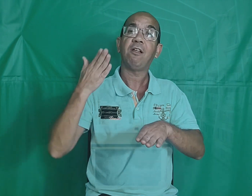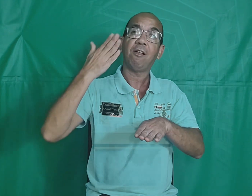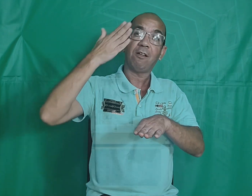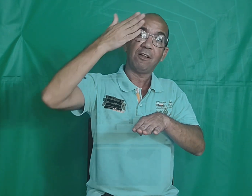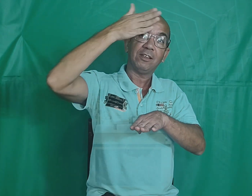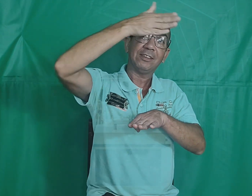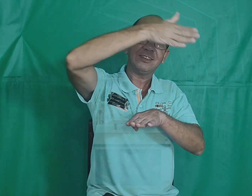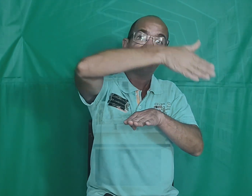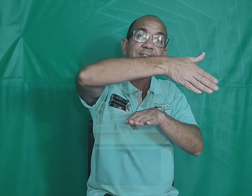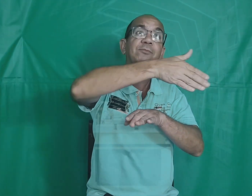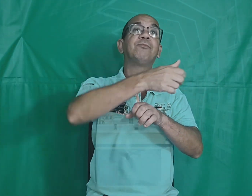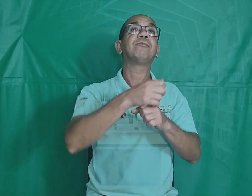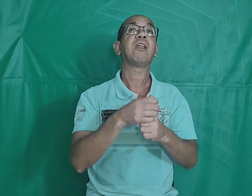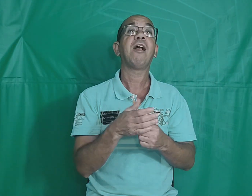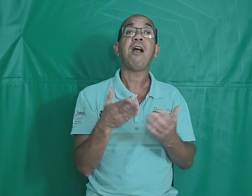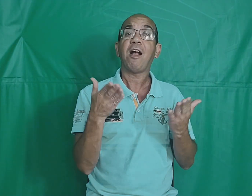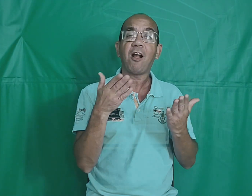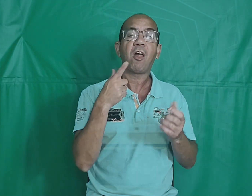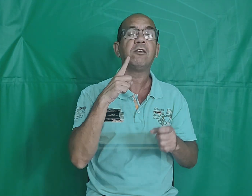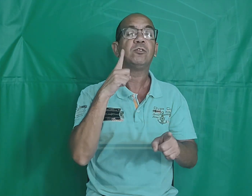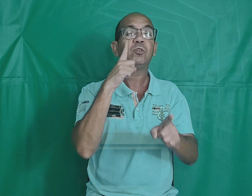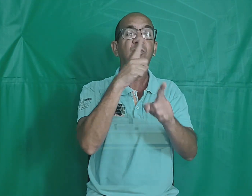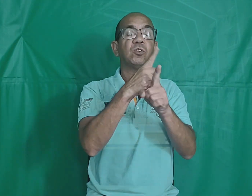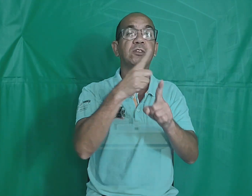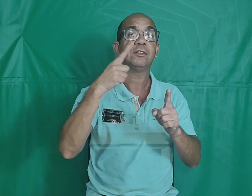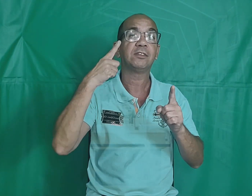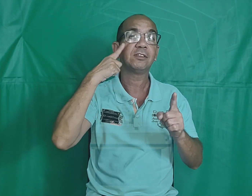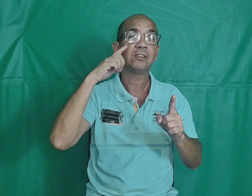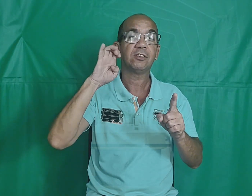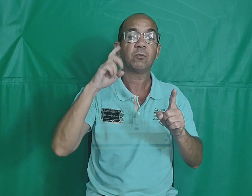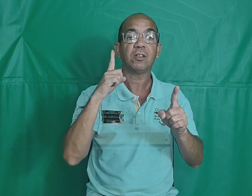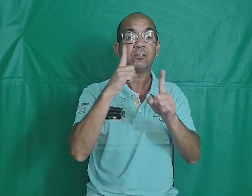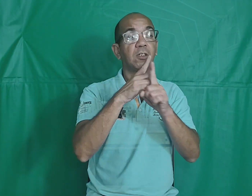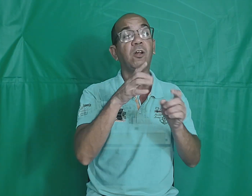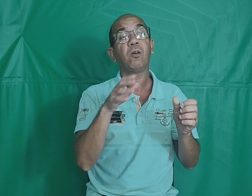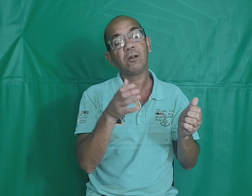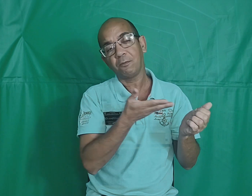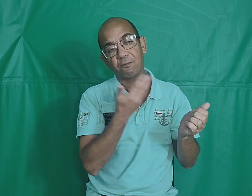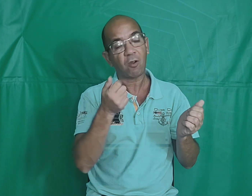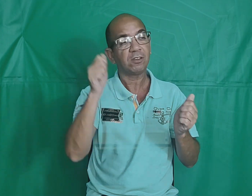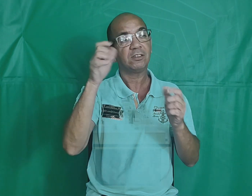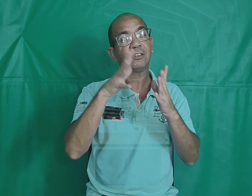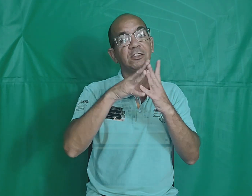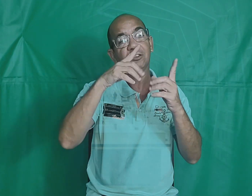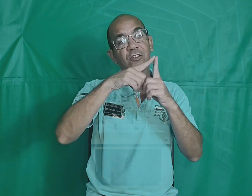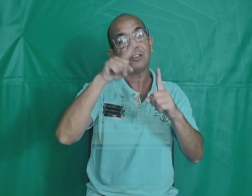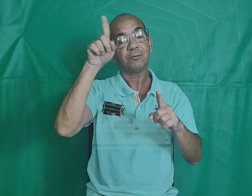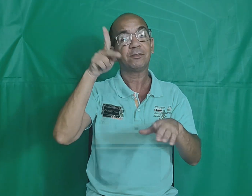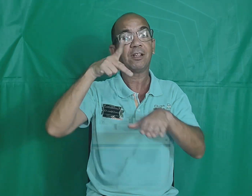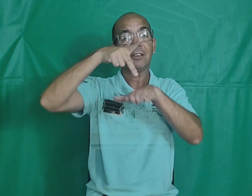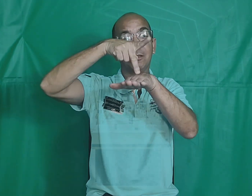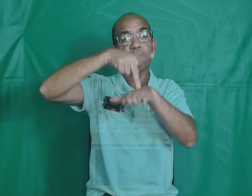Assim fizemos. Nos encontramos e seguimos juntos em direção à matriz auxiliar Nossa Senhora da Conceição de Rio